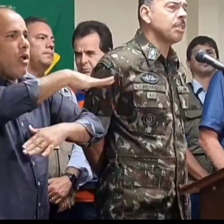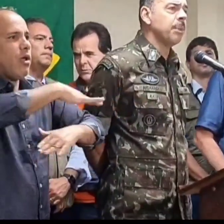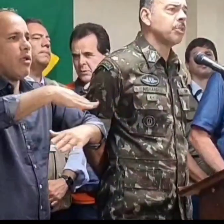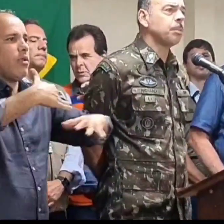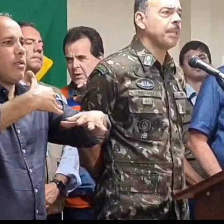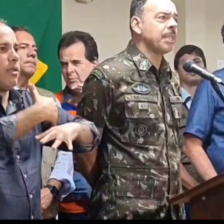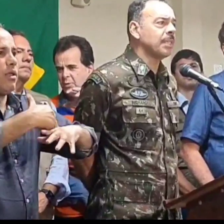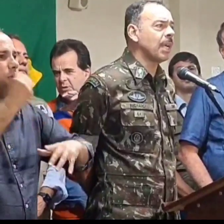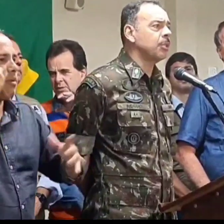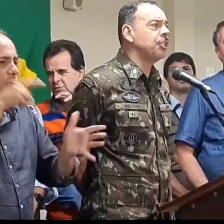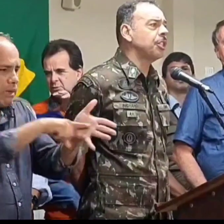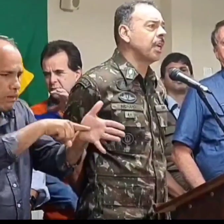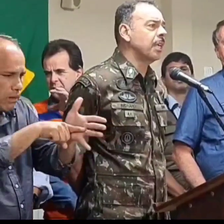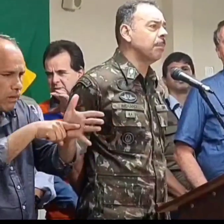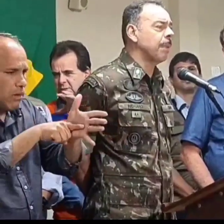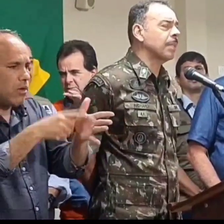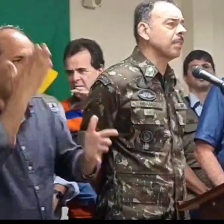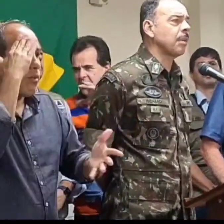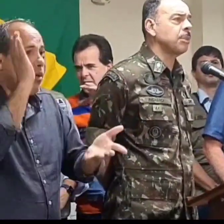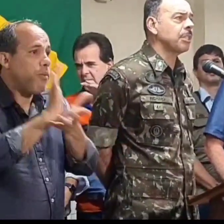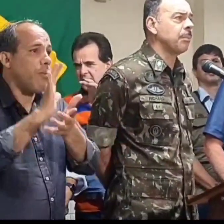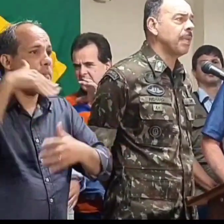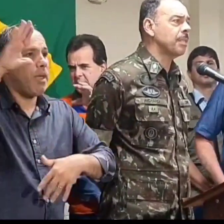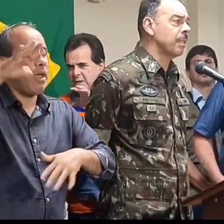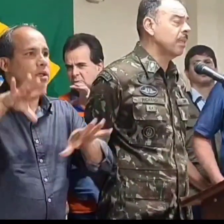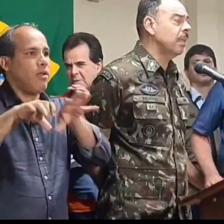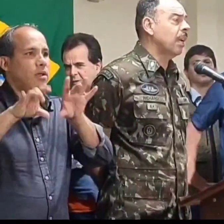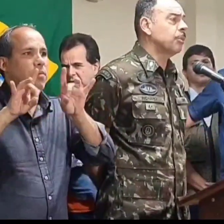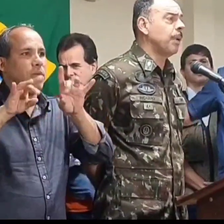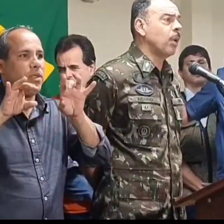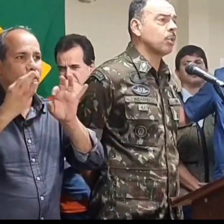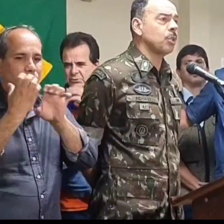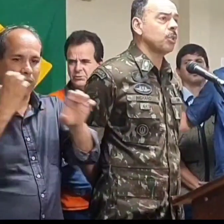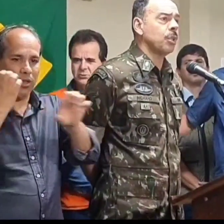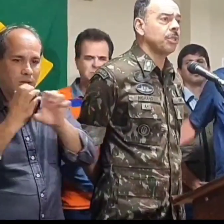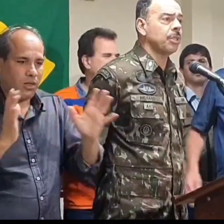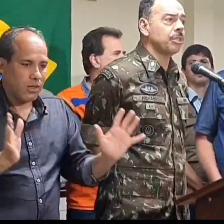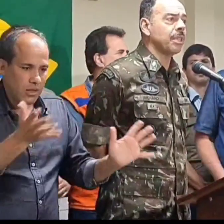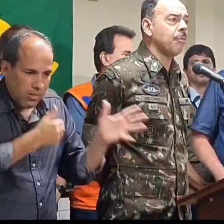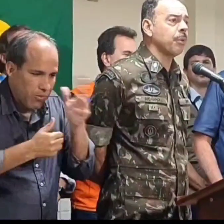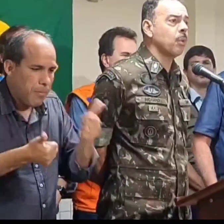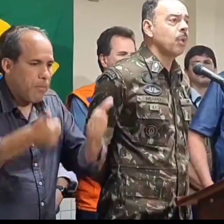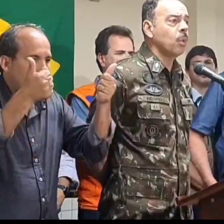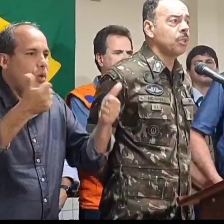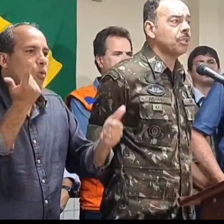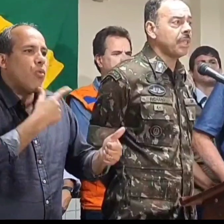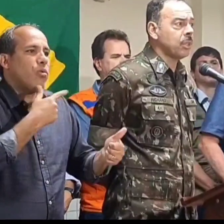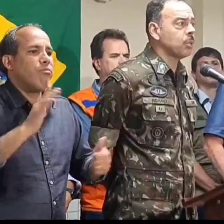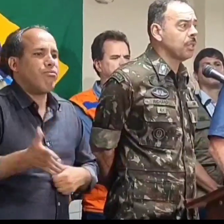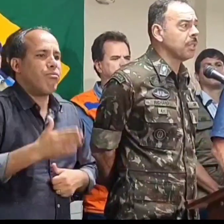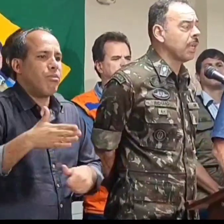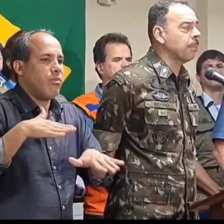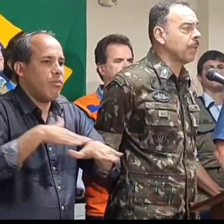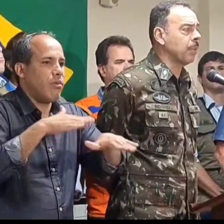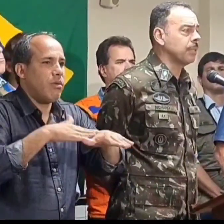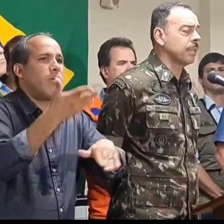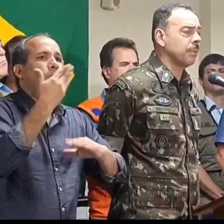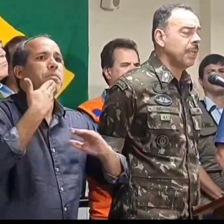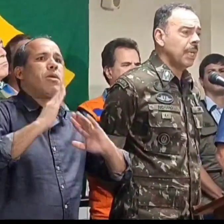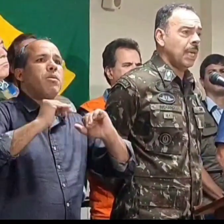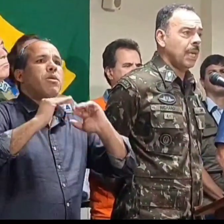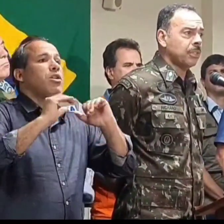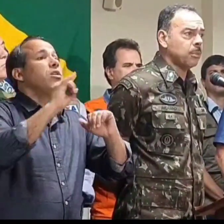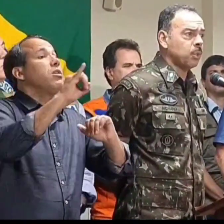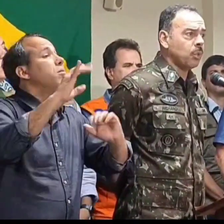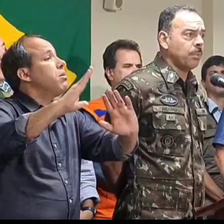fizemos reconhecimentos especializados de engenharia para tentar estabelecer as melhores condições de gráfico com antecipação do solicitado para mim.